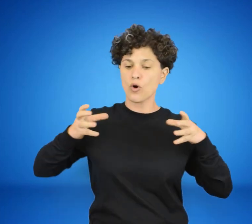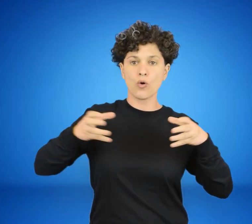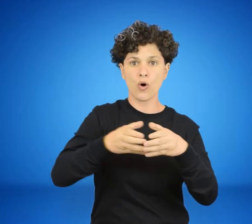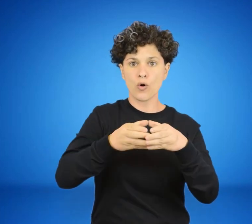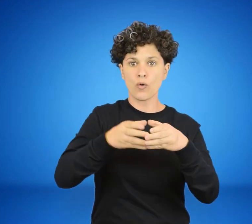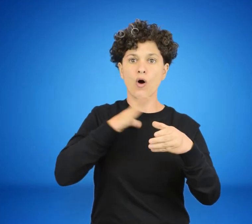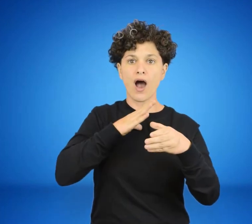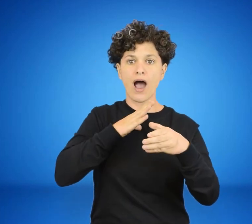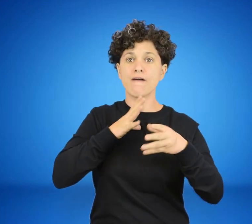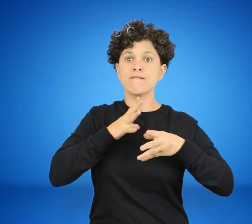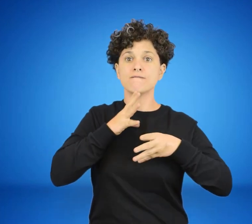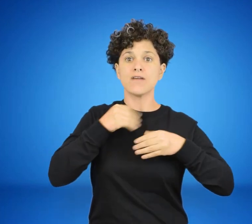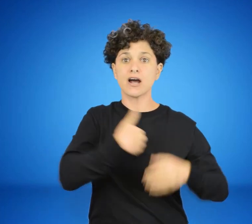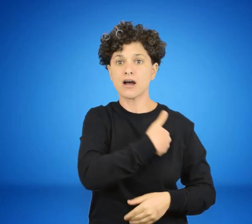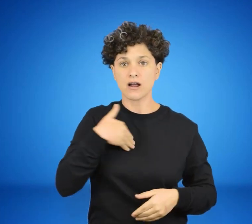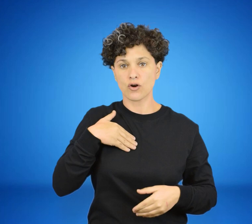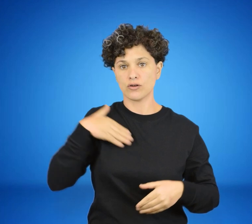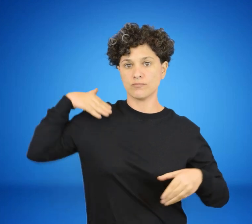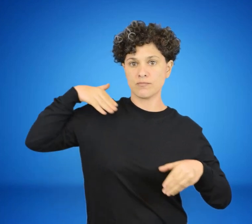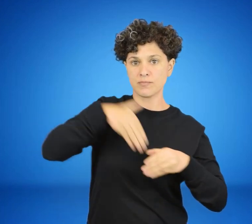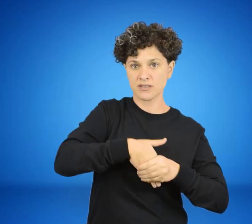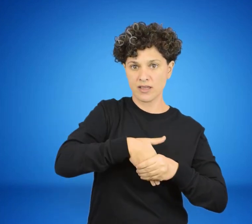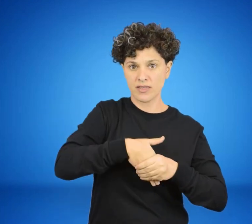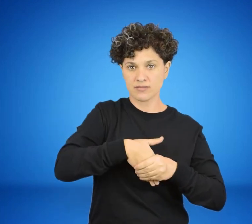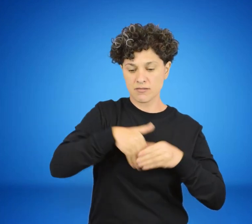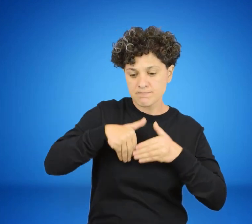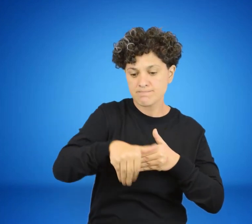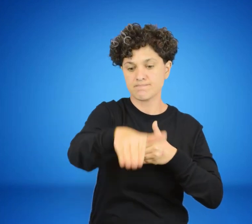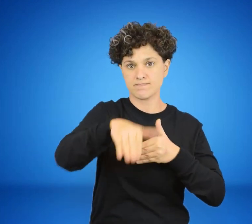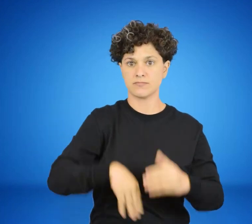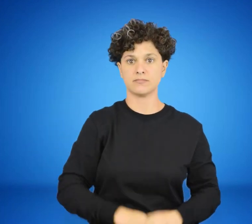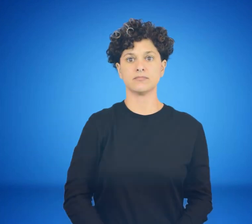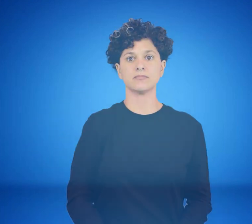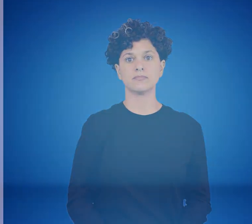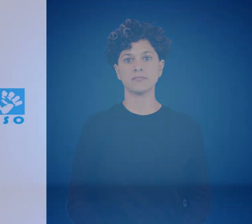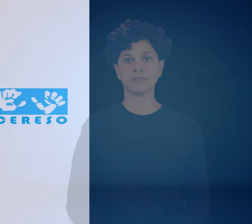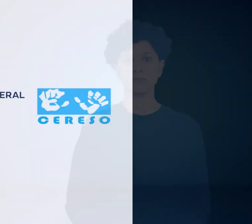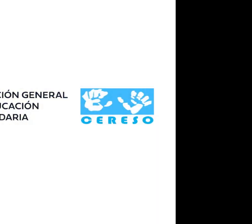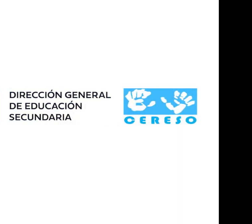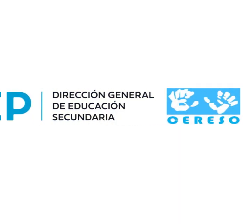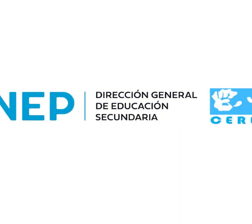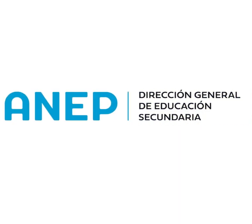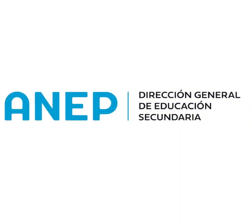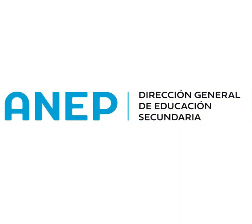nacional órgano que compartió de ahí en adelante las funciones del poder